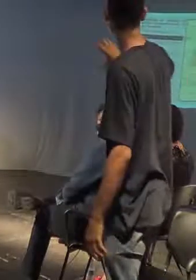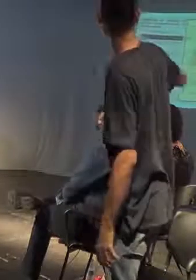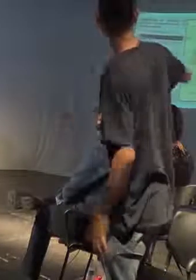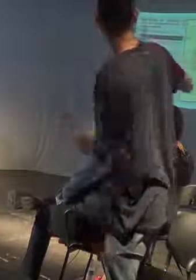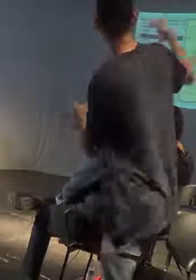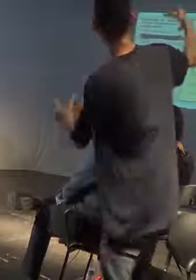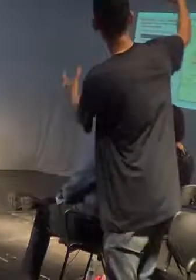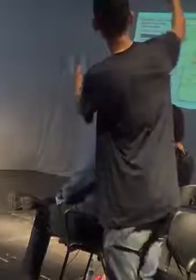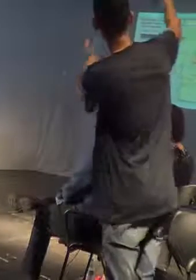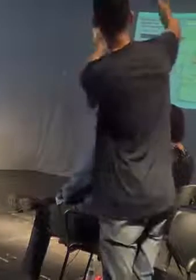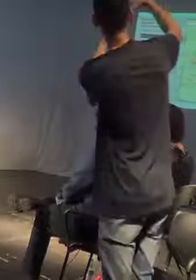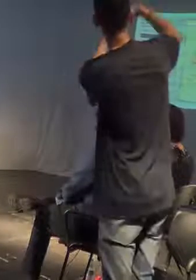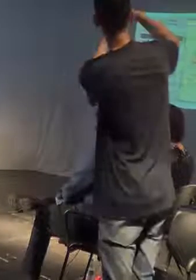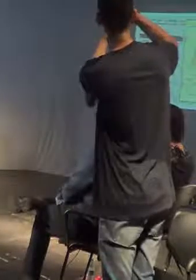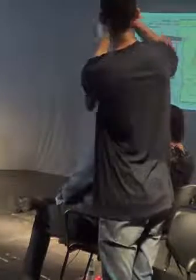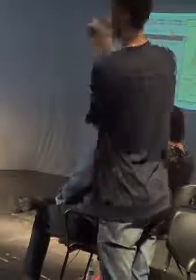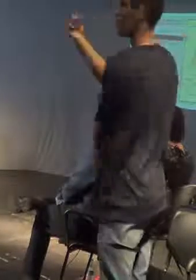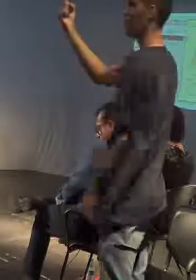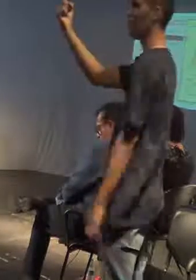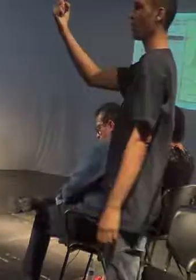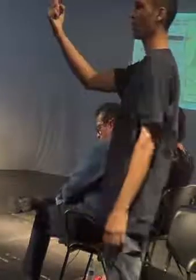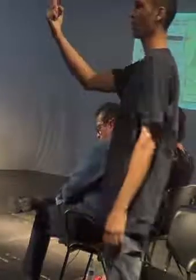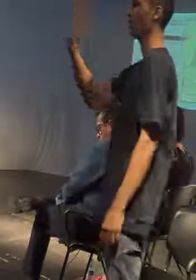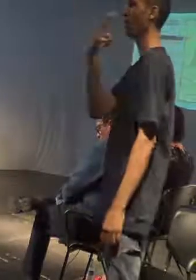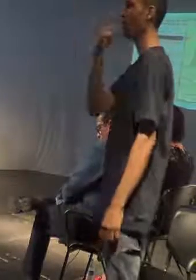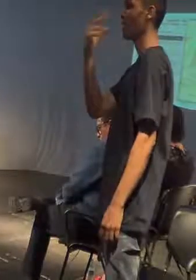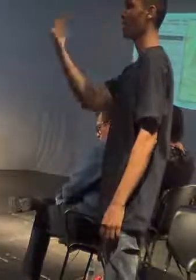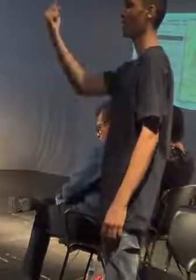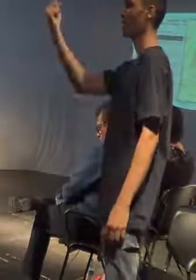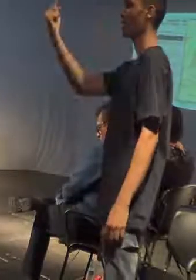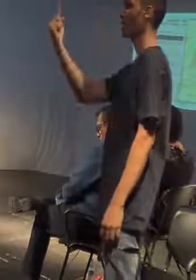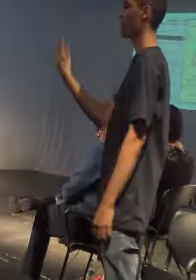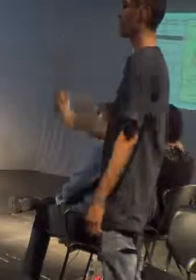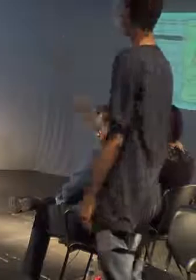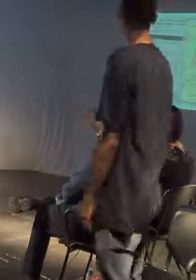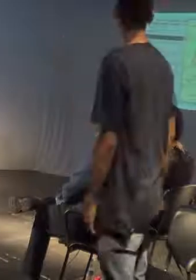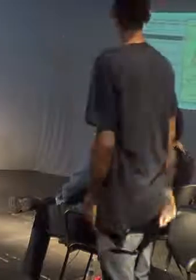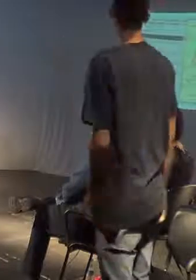cidade lá no nordeste do território do município, né?